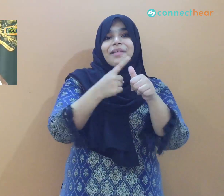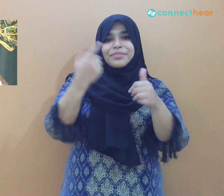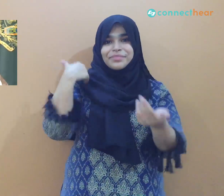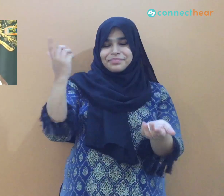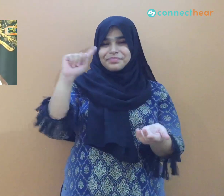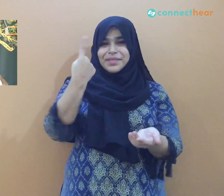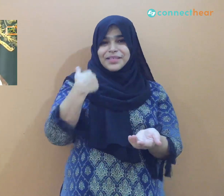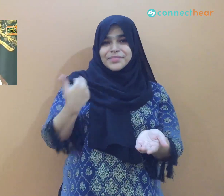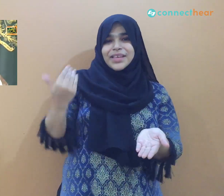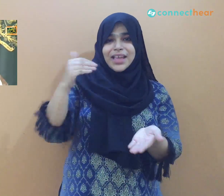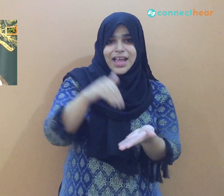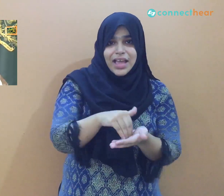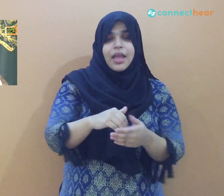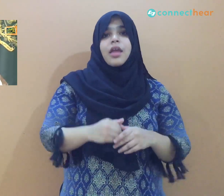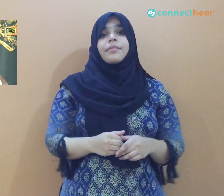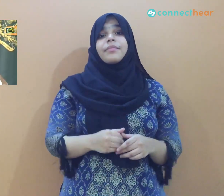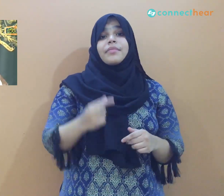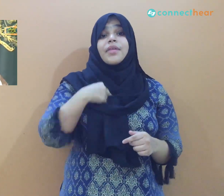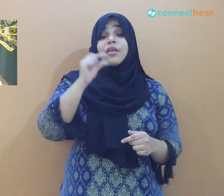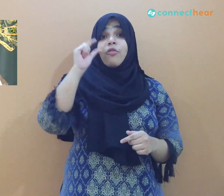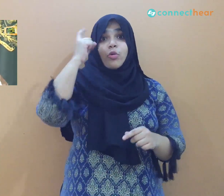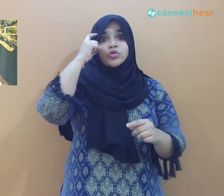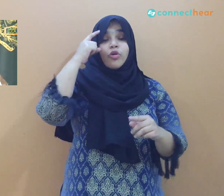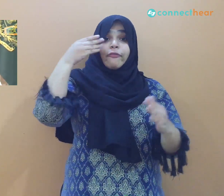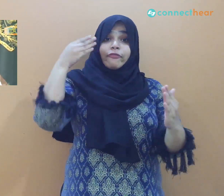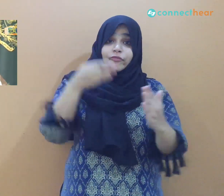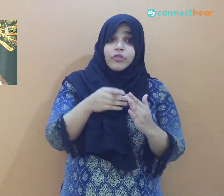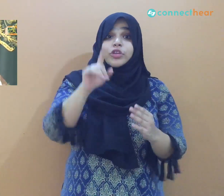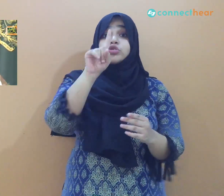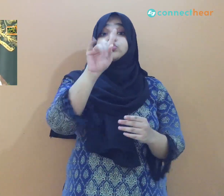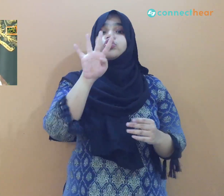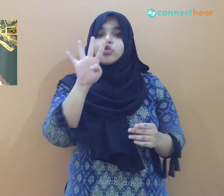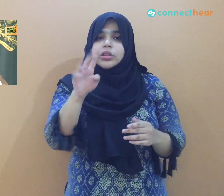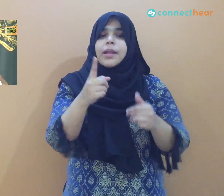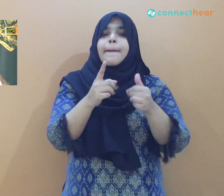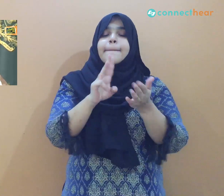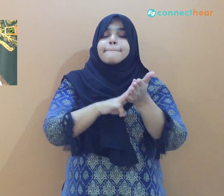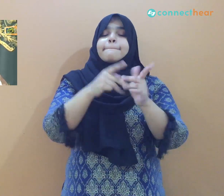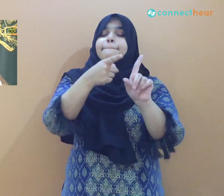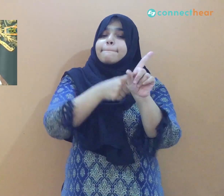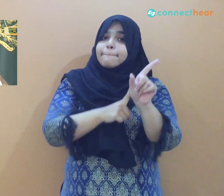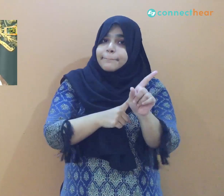آیا تو ہماری پروجیکشن یہ تھی کہ 14 مئی تک